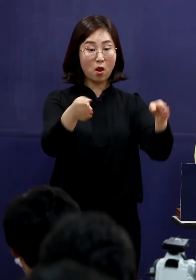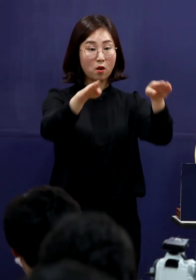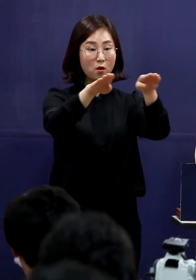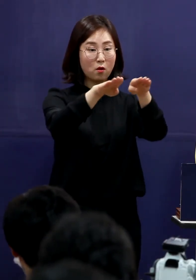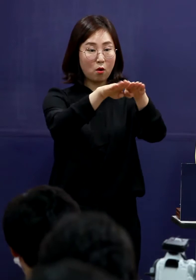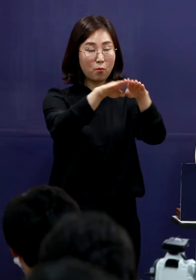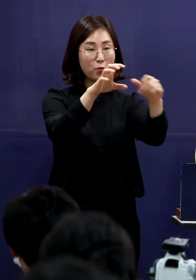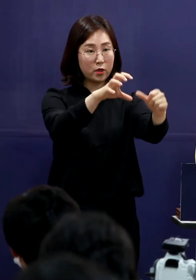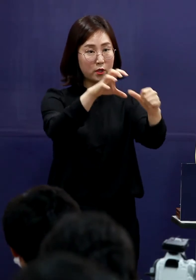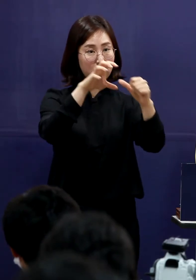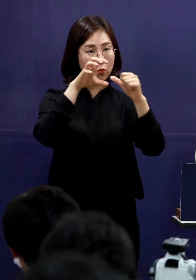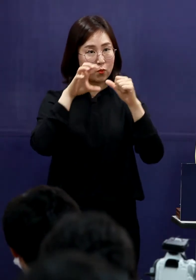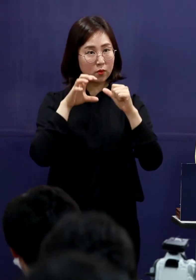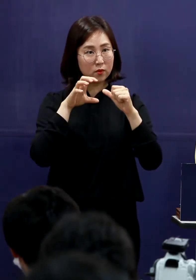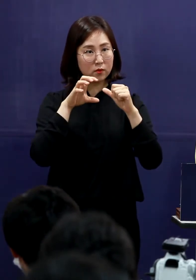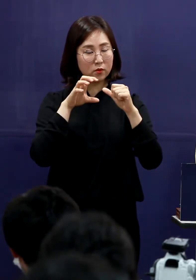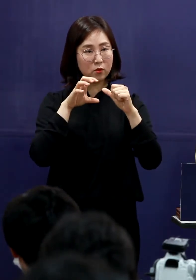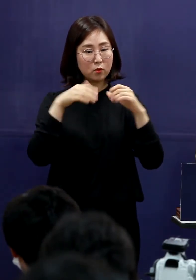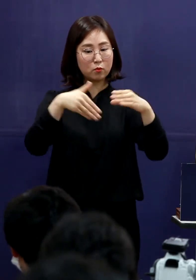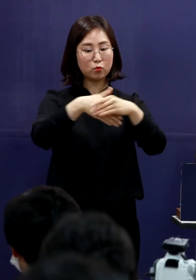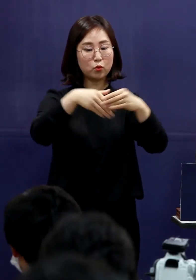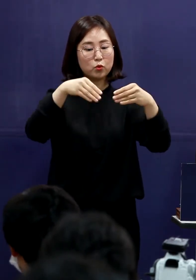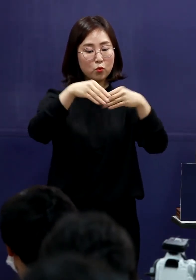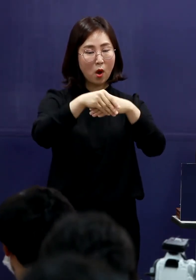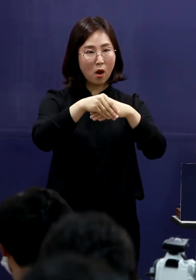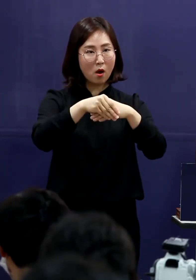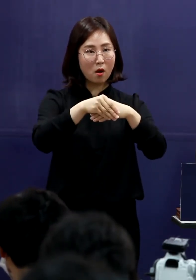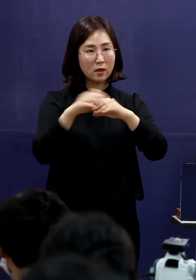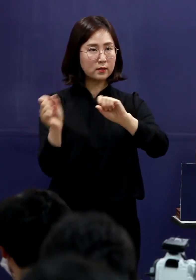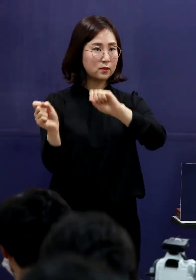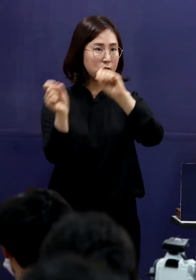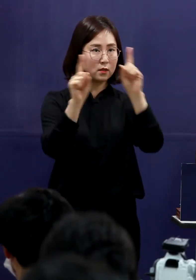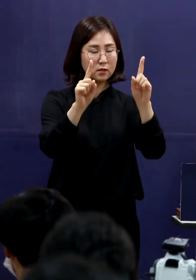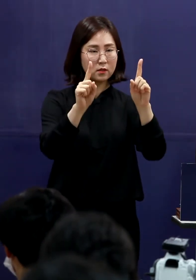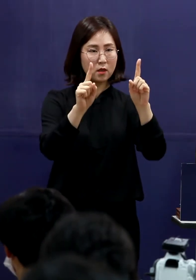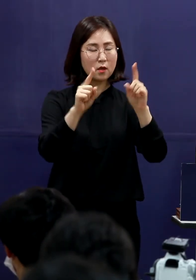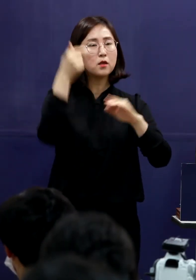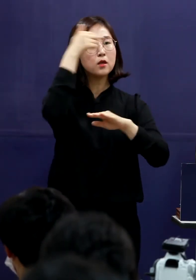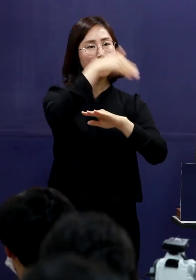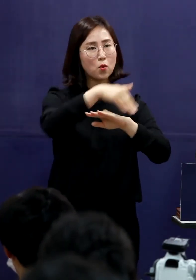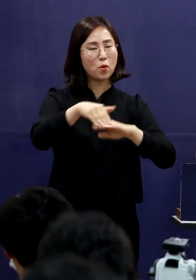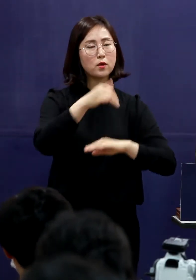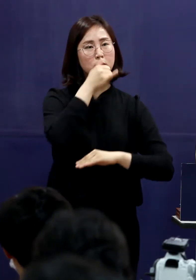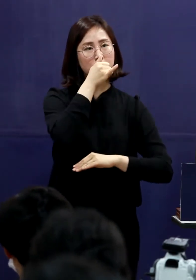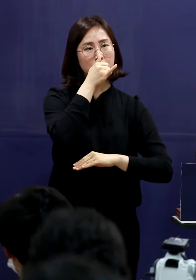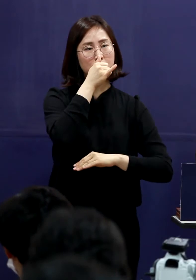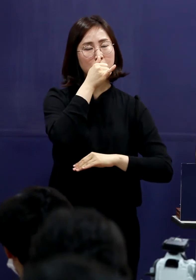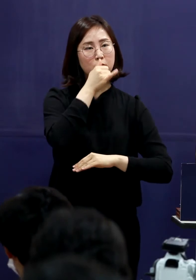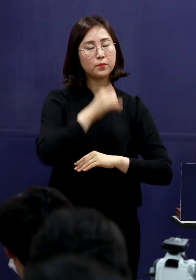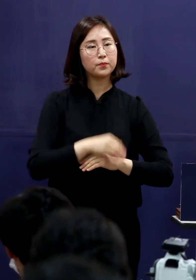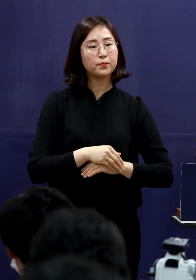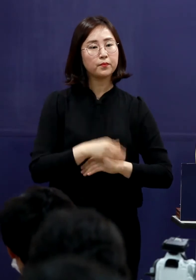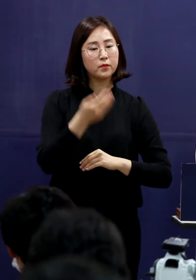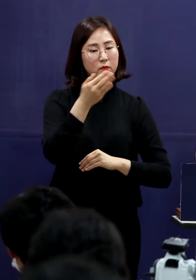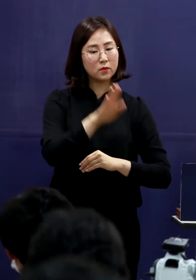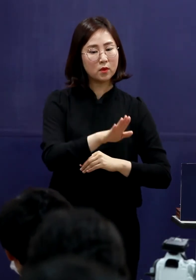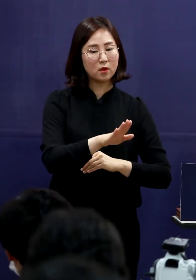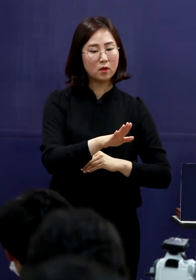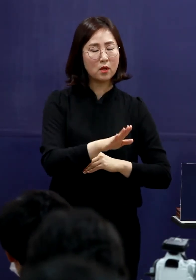뼈대를 좀 활용해서 문화 재생을 하자는 것이 이제 기본 취지인데 실제로 이제